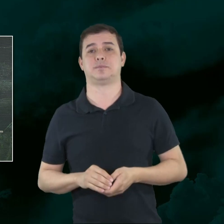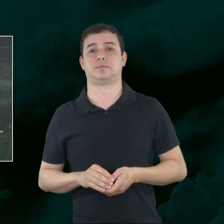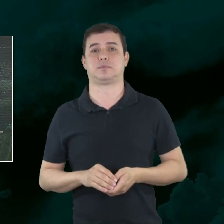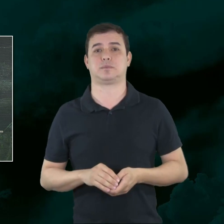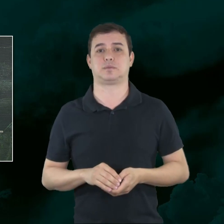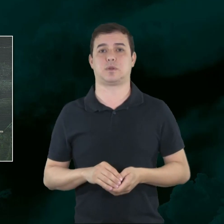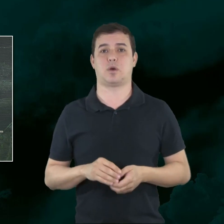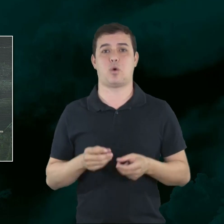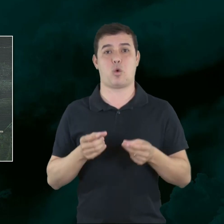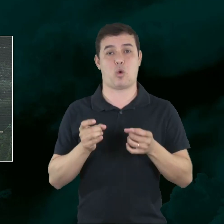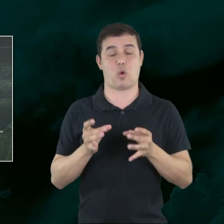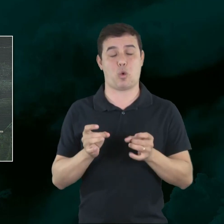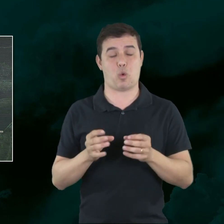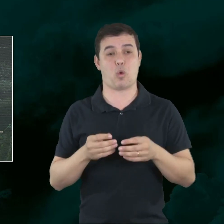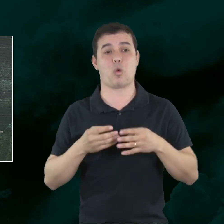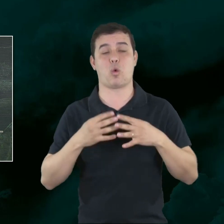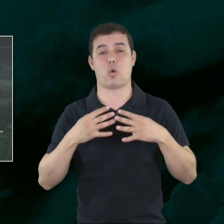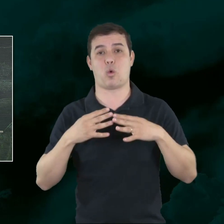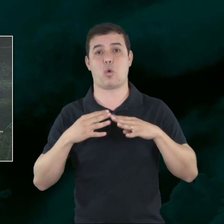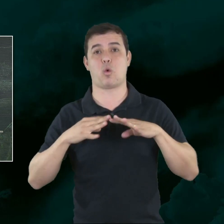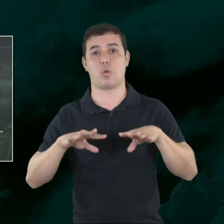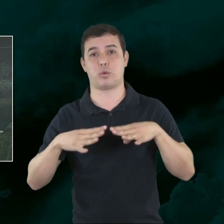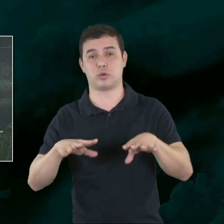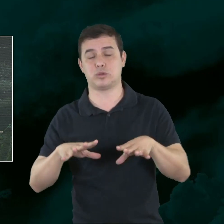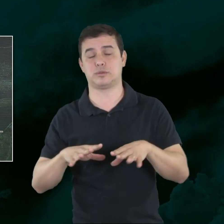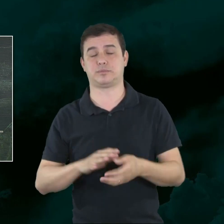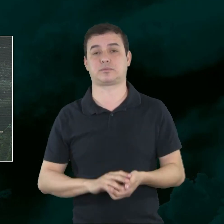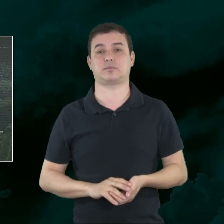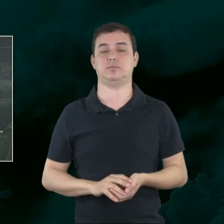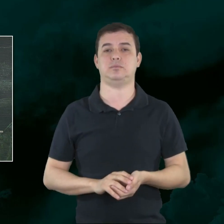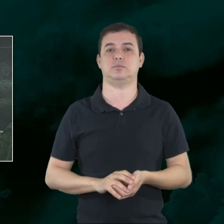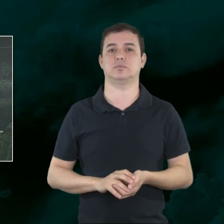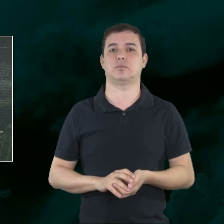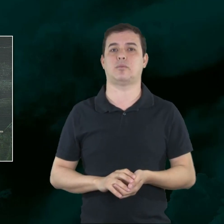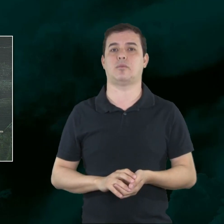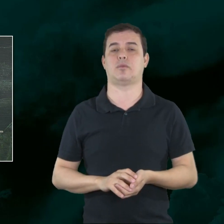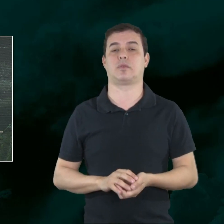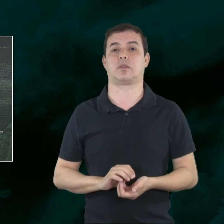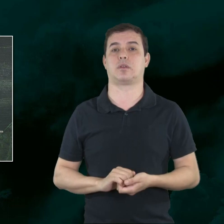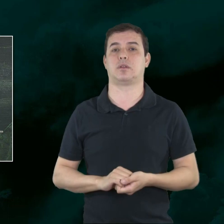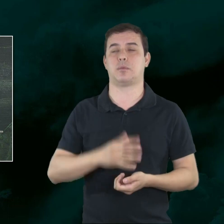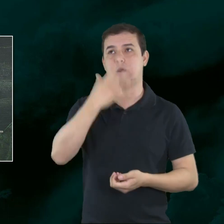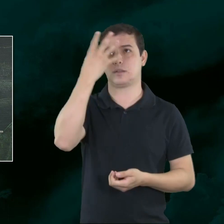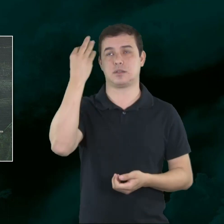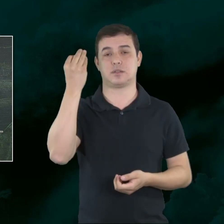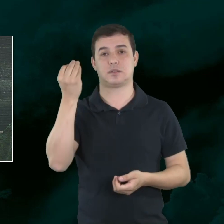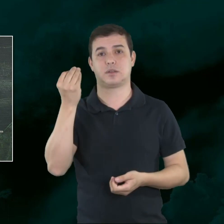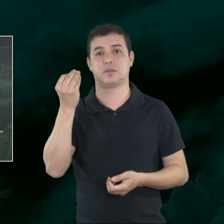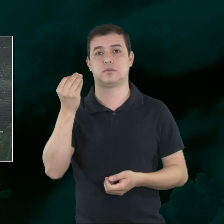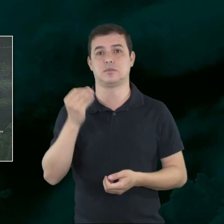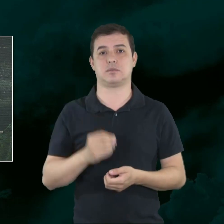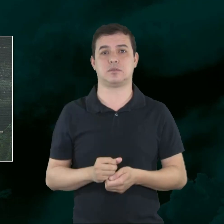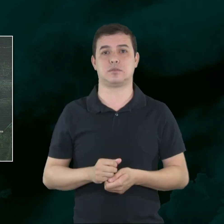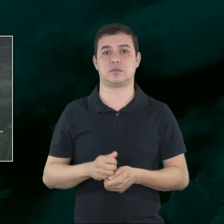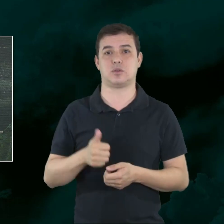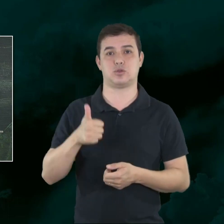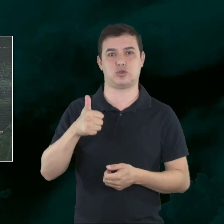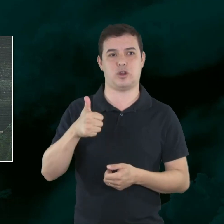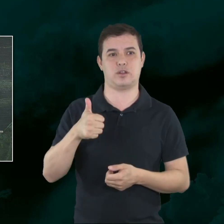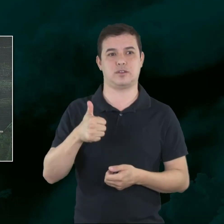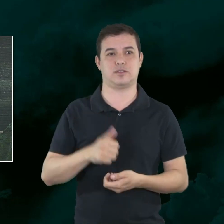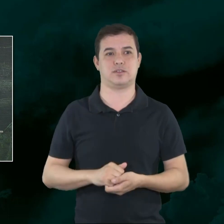necessitados, etc, etc. Tá? Então e também não se esqueçam de dar o like agora,